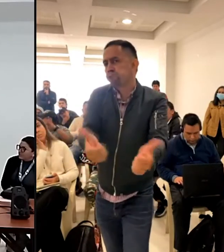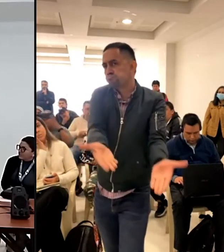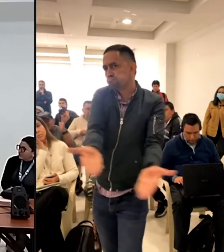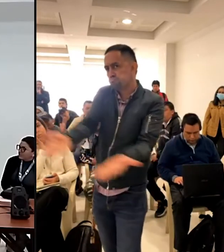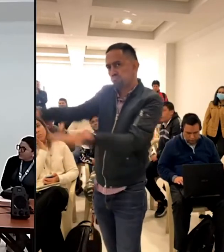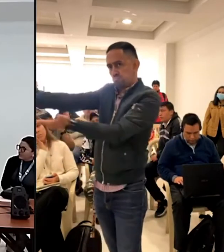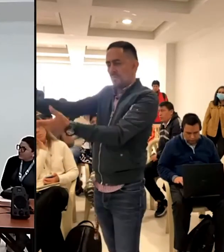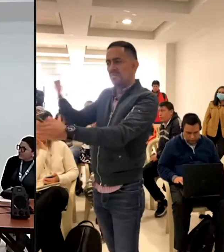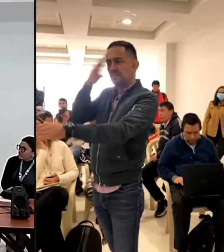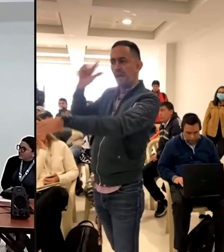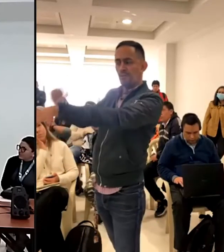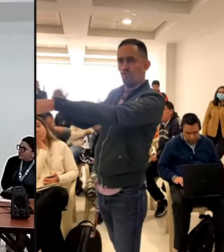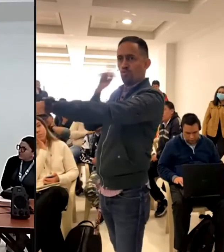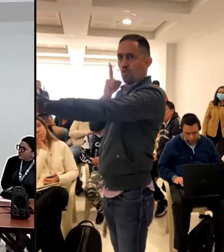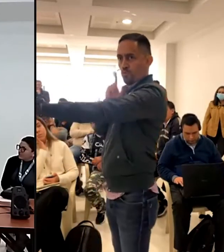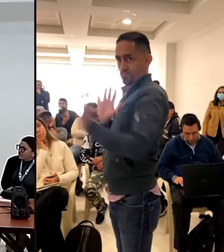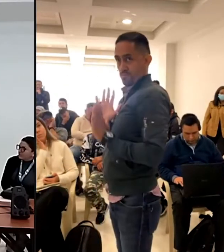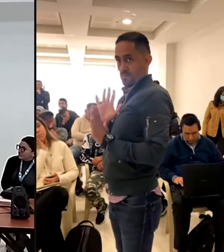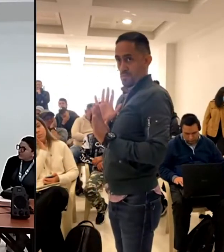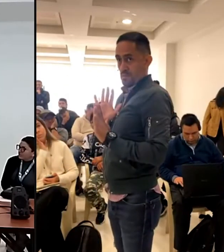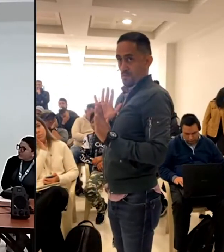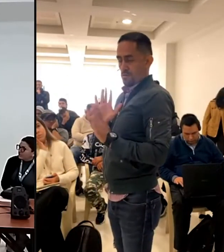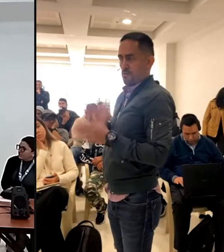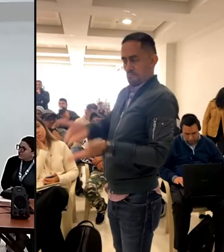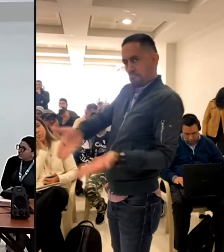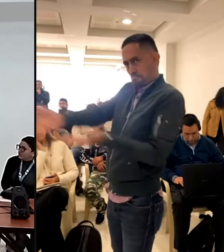los documentos de